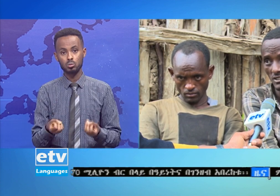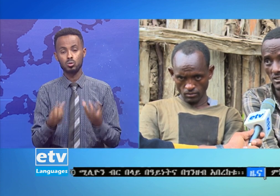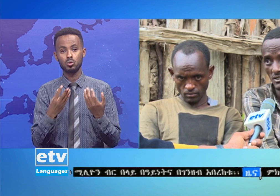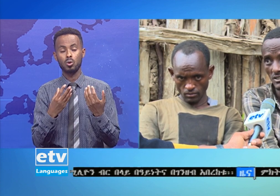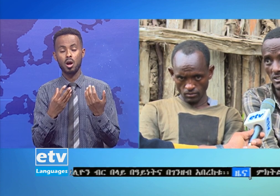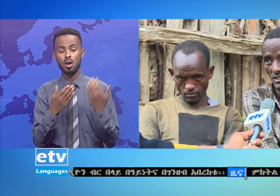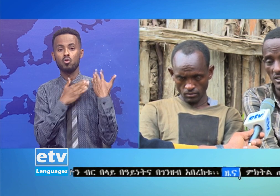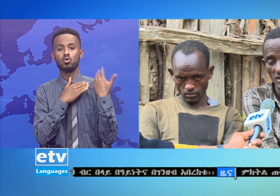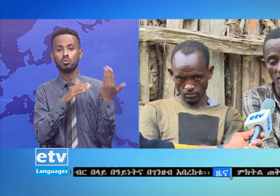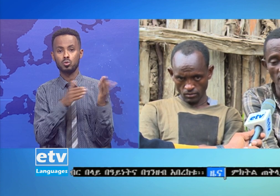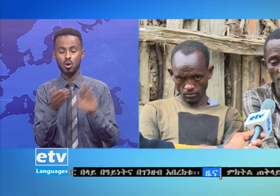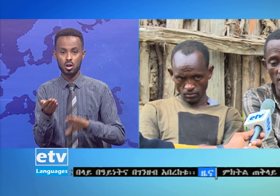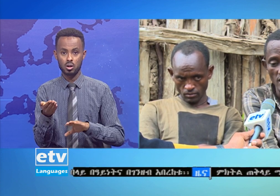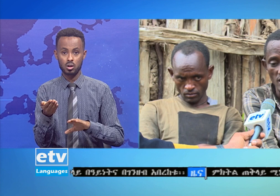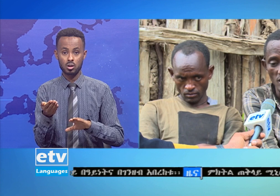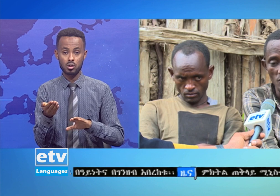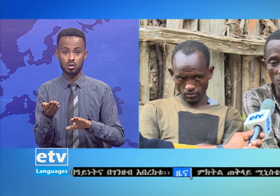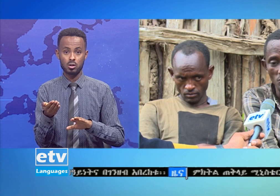ሙተዋል።